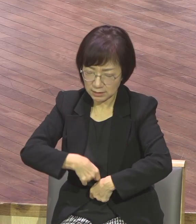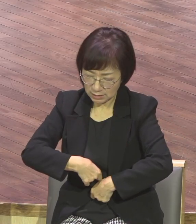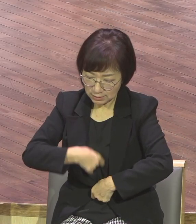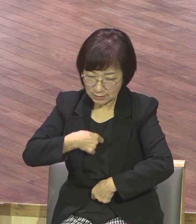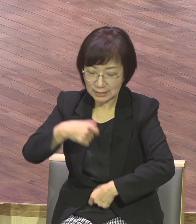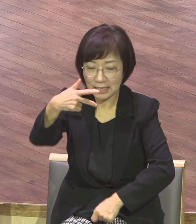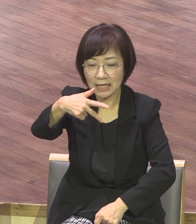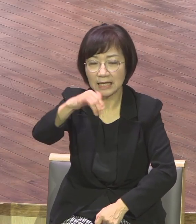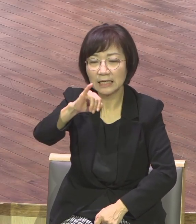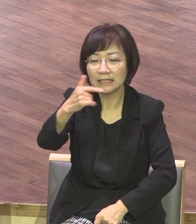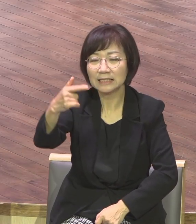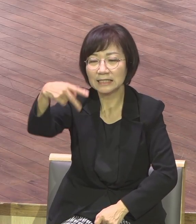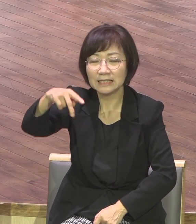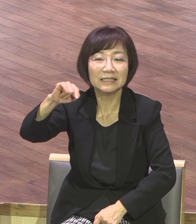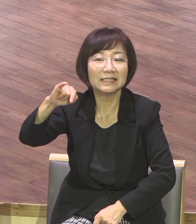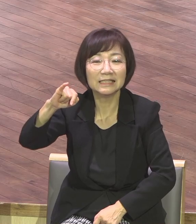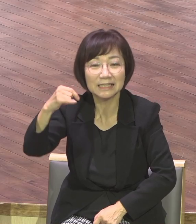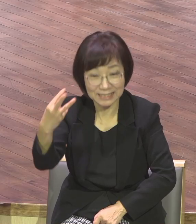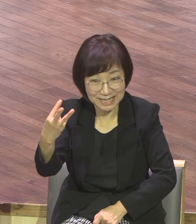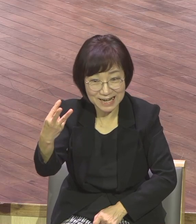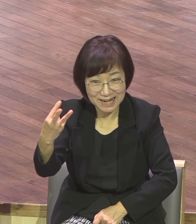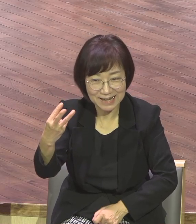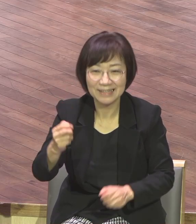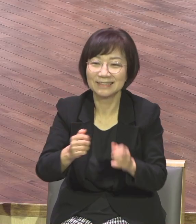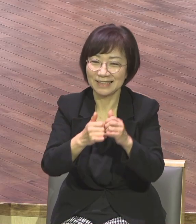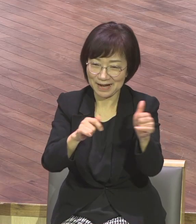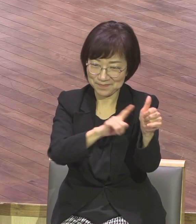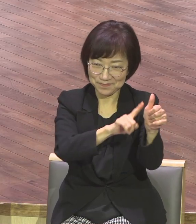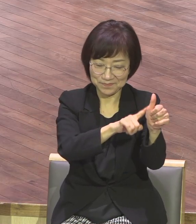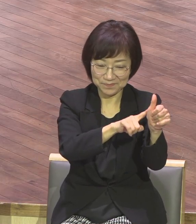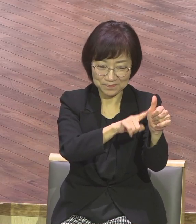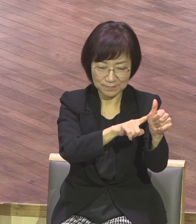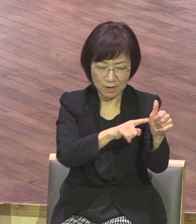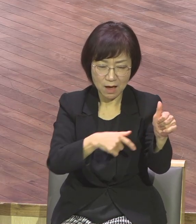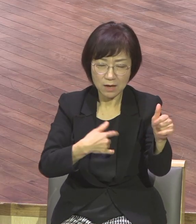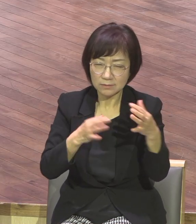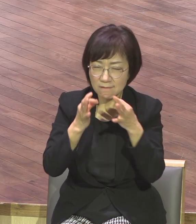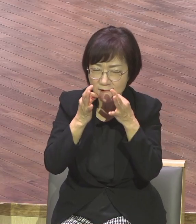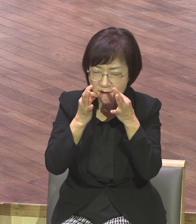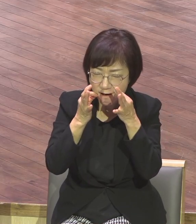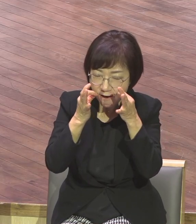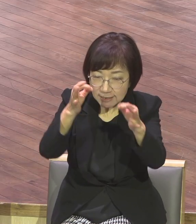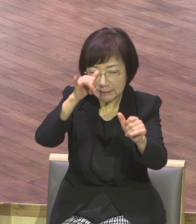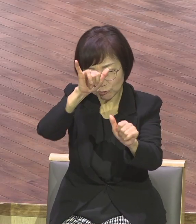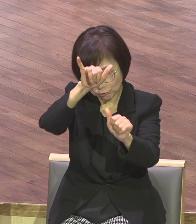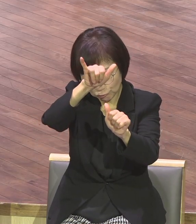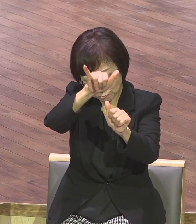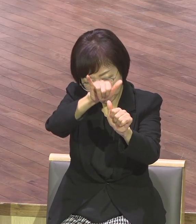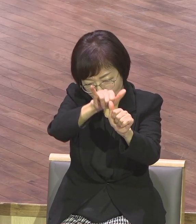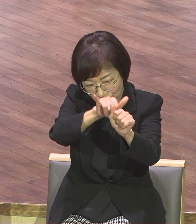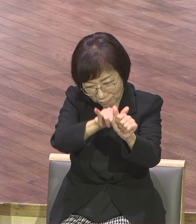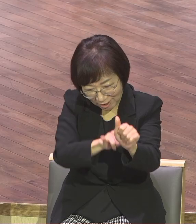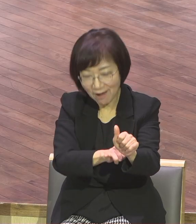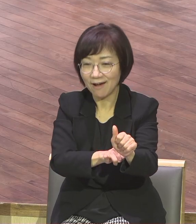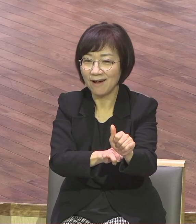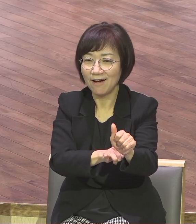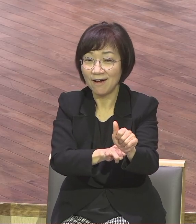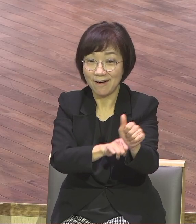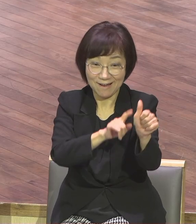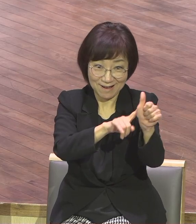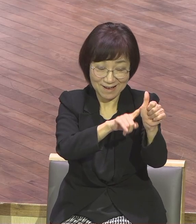진실하다는 말을 헬라말로 피스토스입니다. 피스토스 말 신실, 성실, 충성 그런 뜻이.